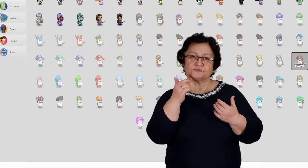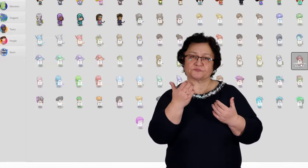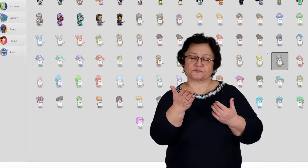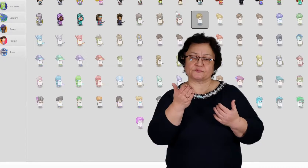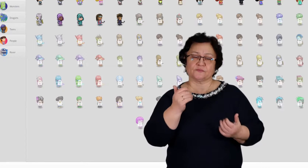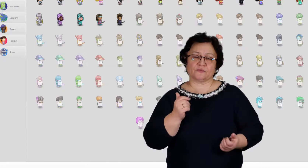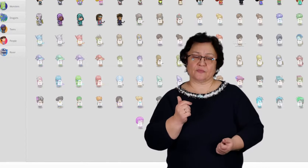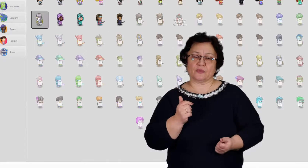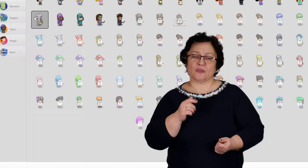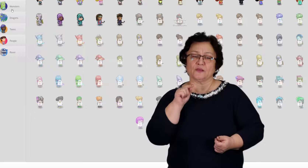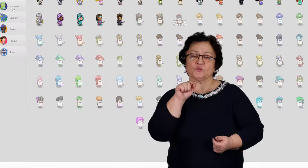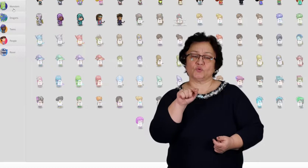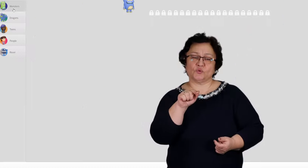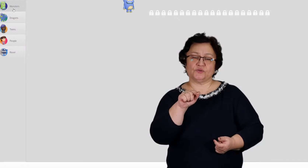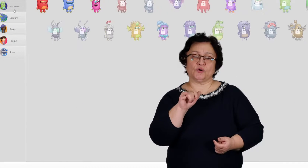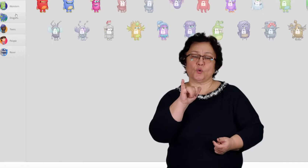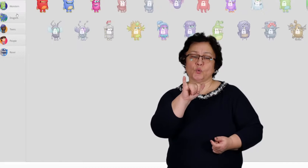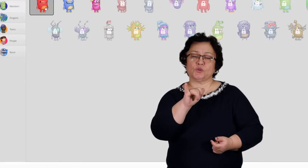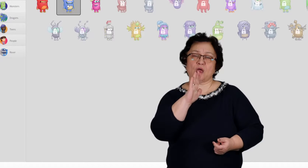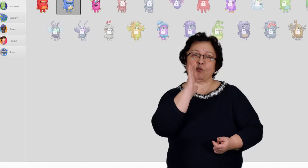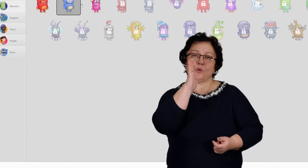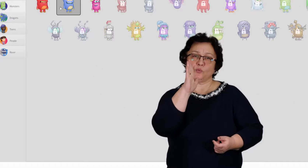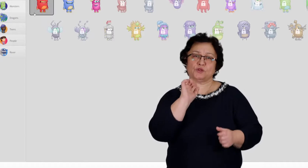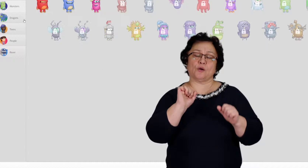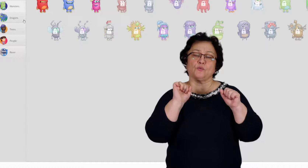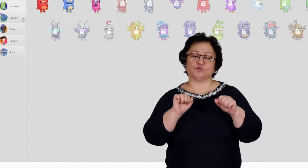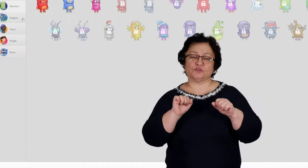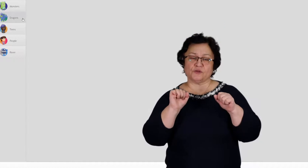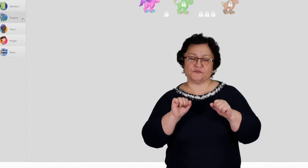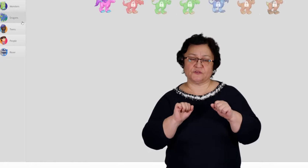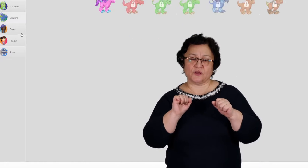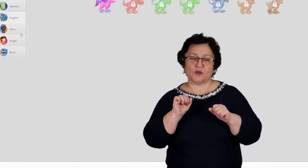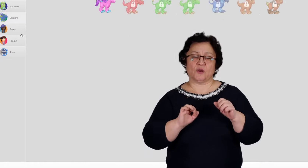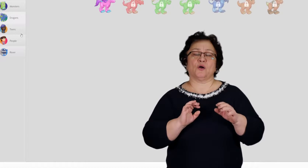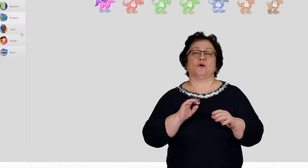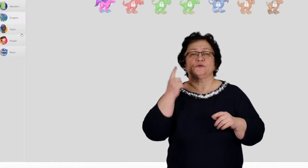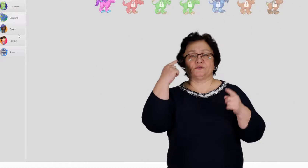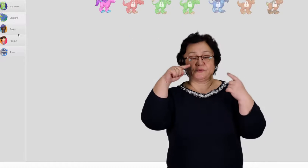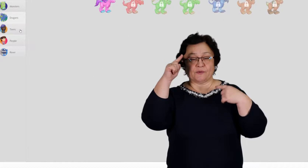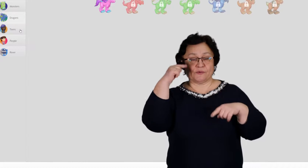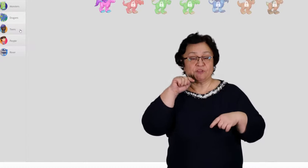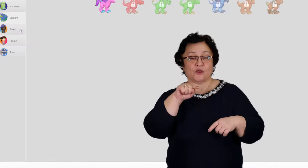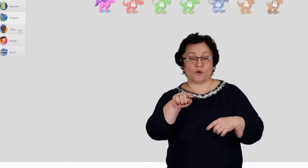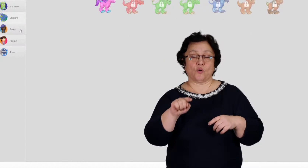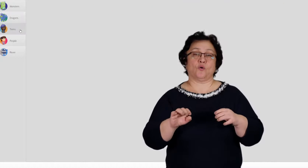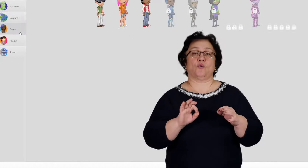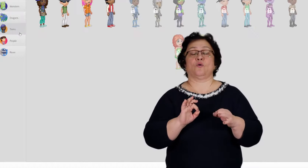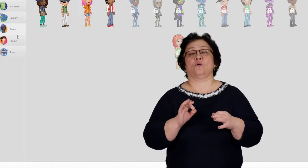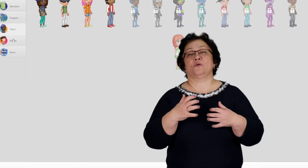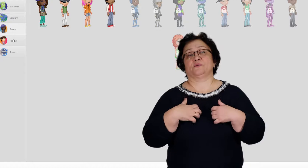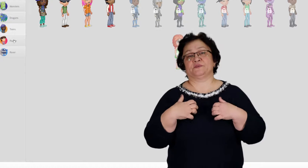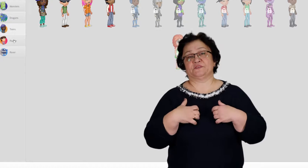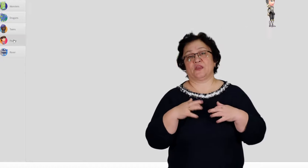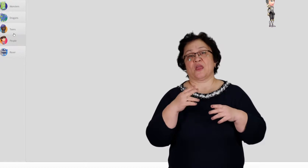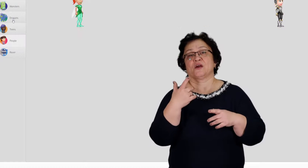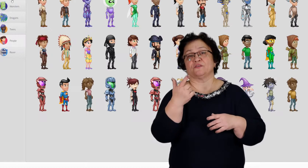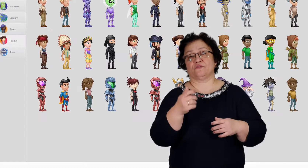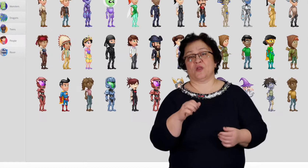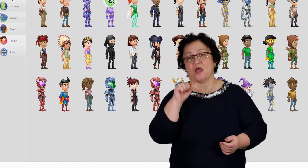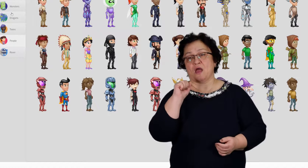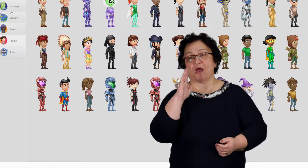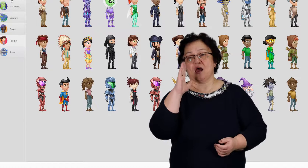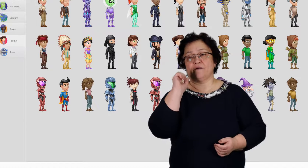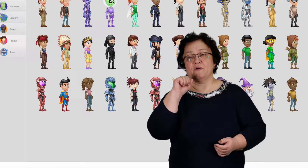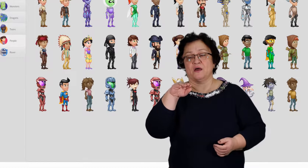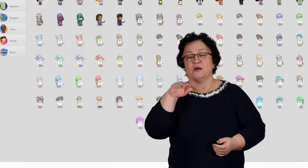Builder. І тоді в тебе буде можливість побудувати такого ж персонажа, як твоя аватарка.